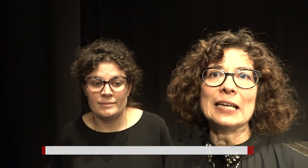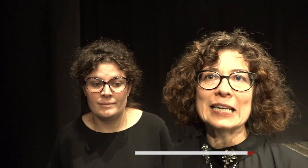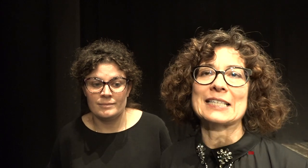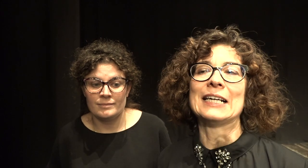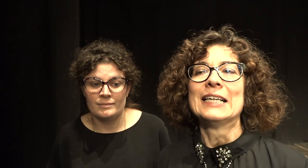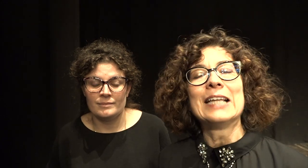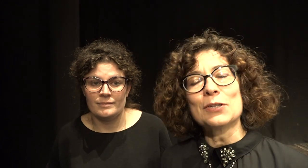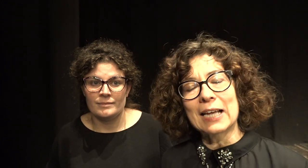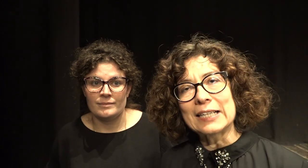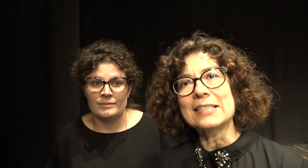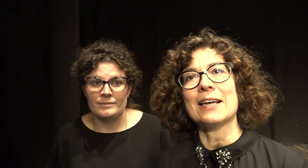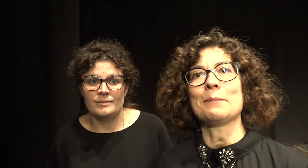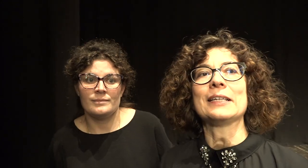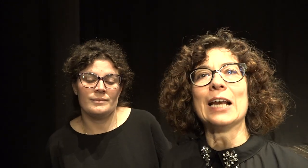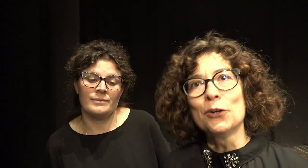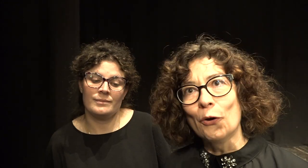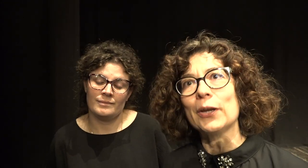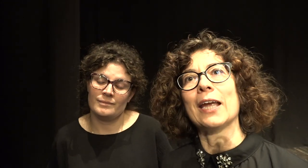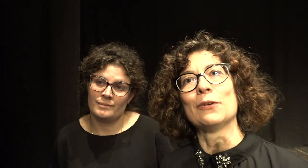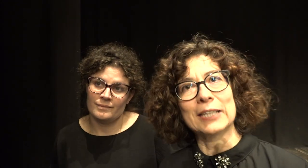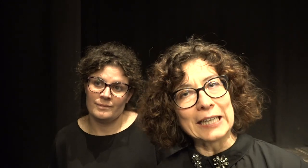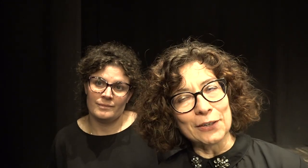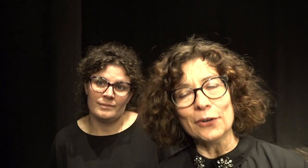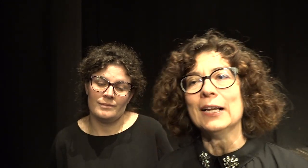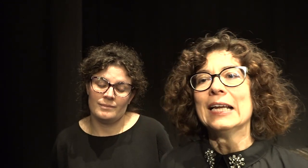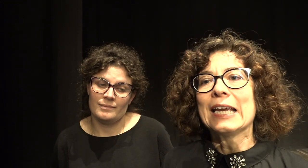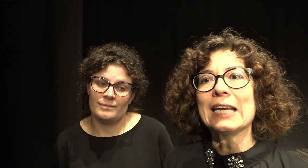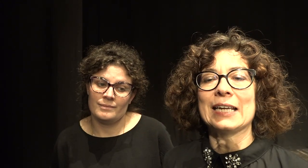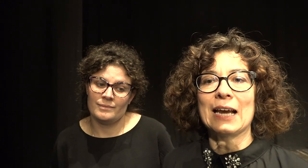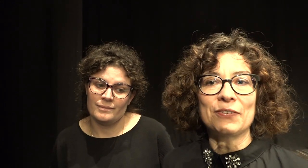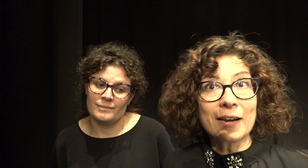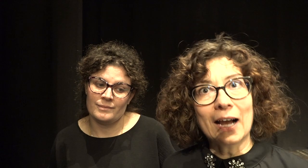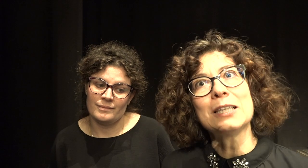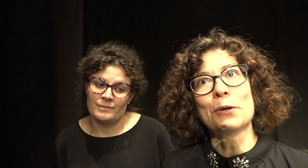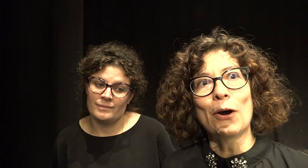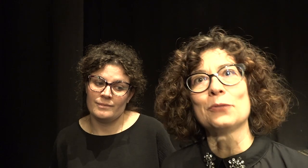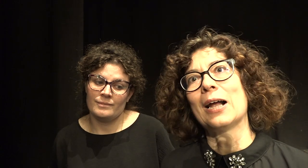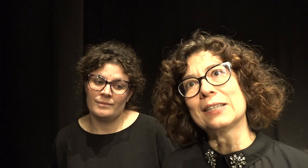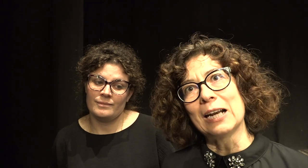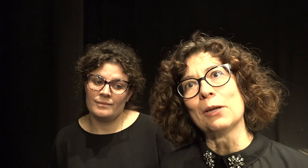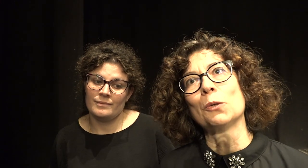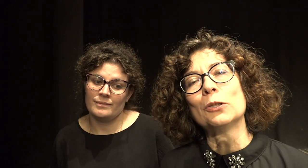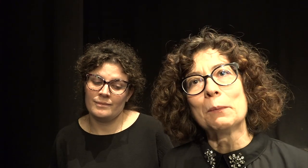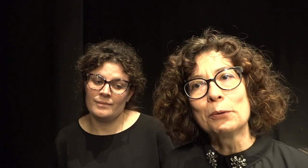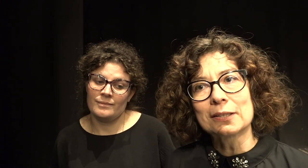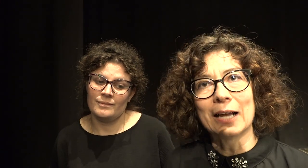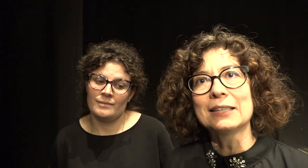bellezza dello stare insieme, del noi e non dell'io e affiancati però ad un altro elemento molto importante